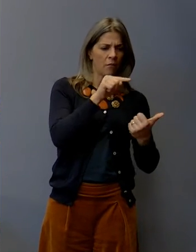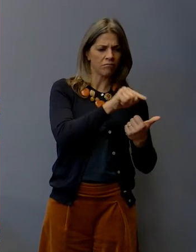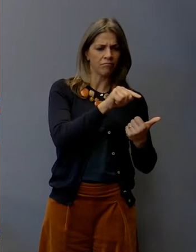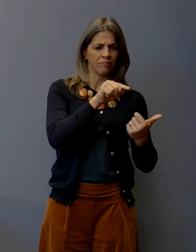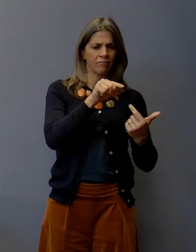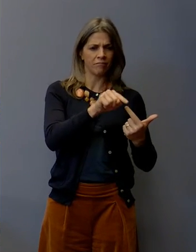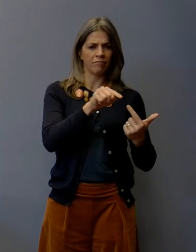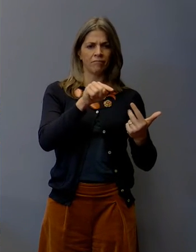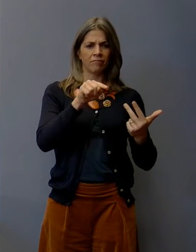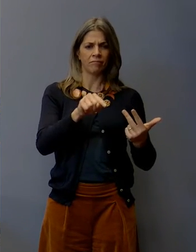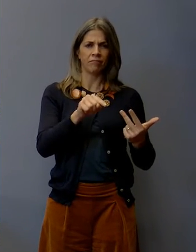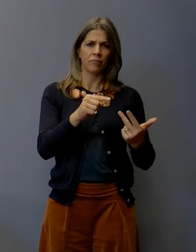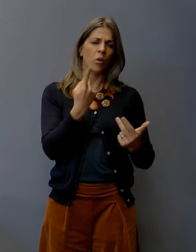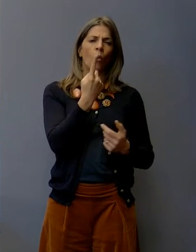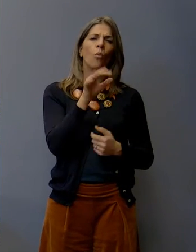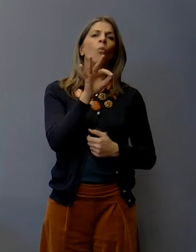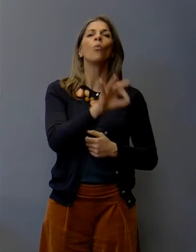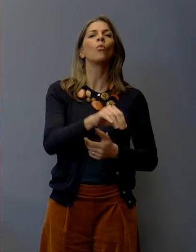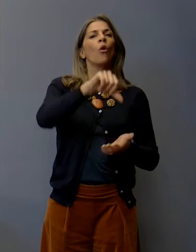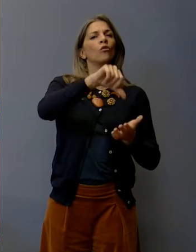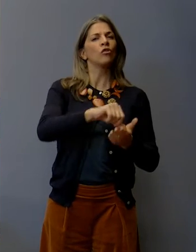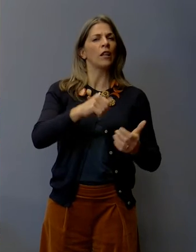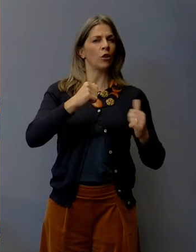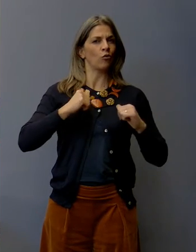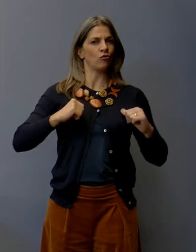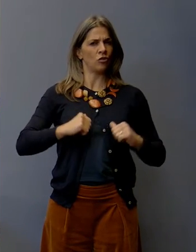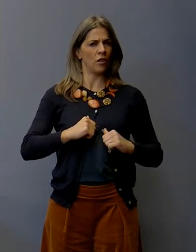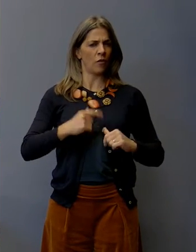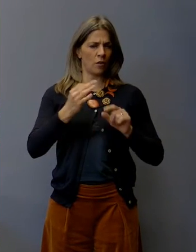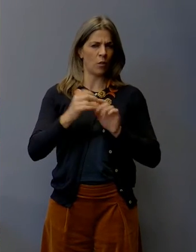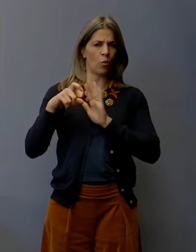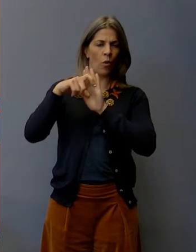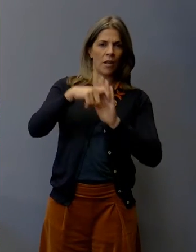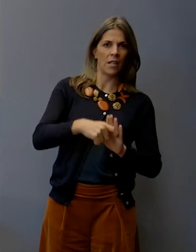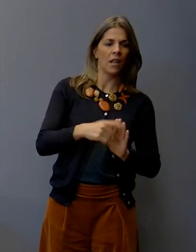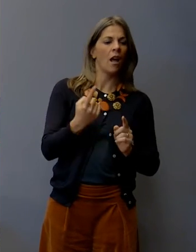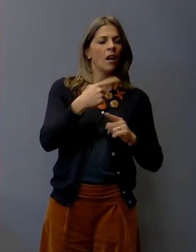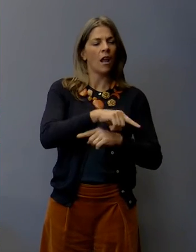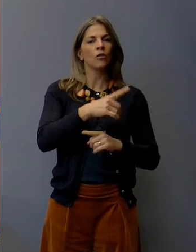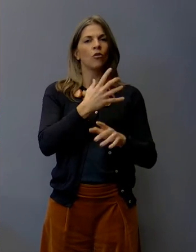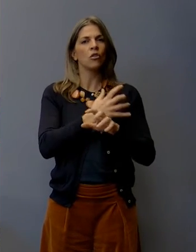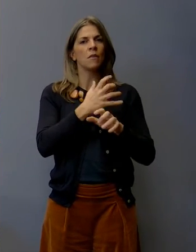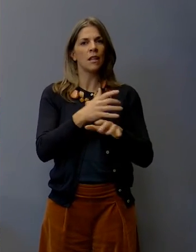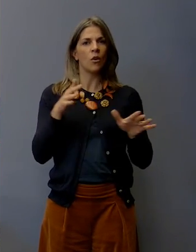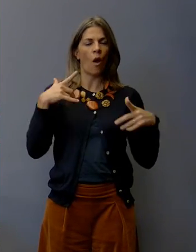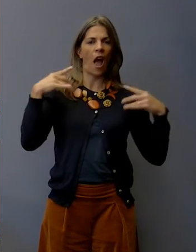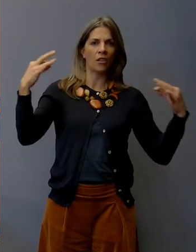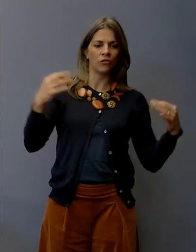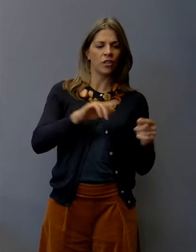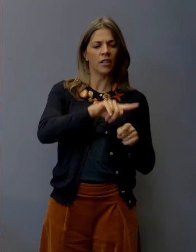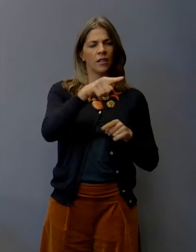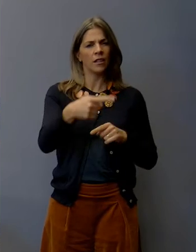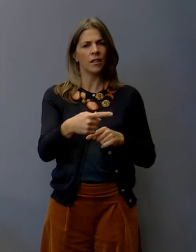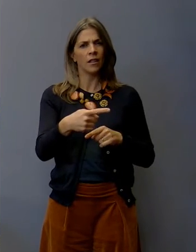cui uno il centro civico che secondo me lo avete ereditato un altro il cimitero degli angeli e un altro una scuola il municipio iii è